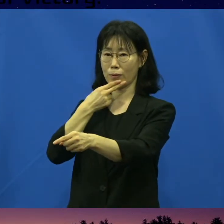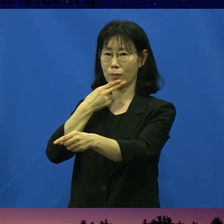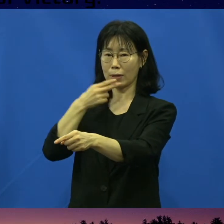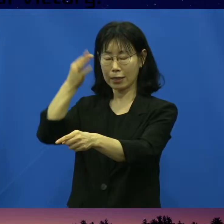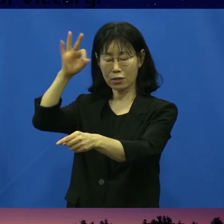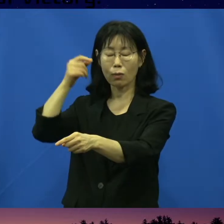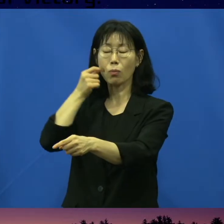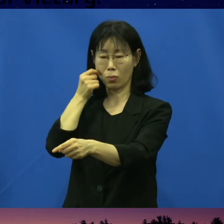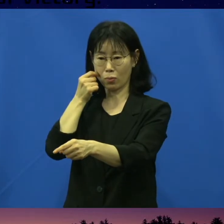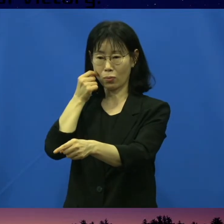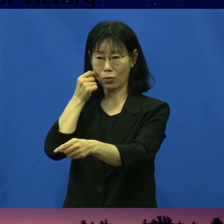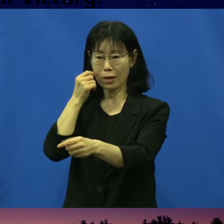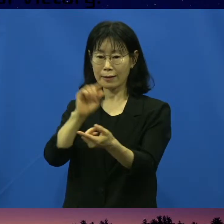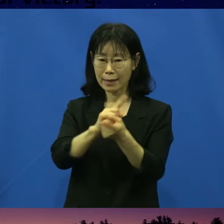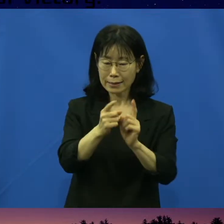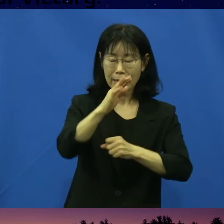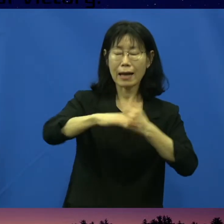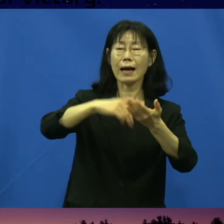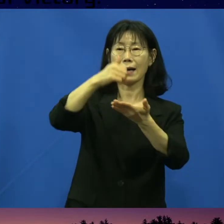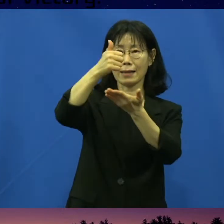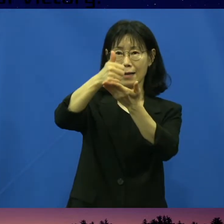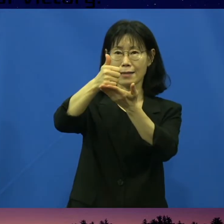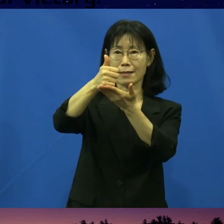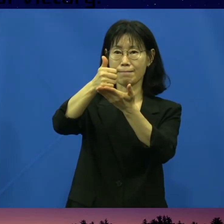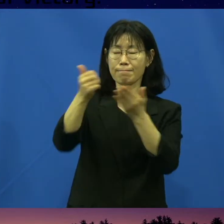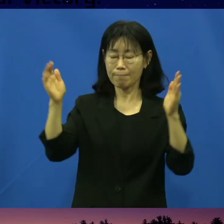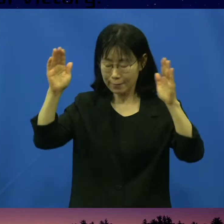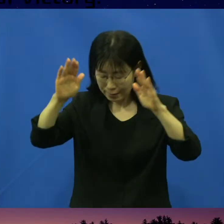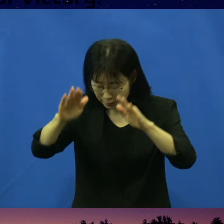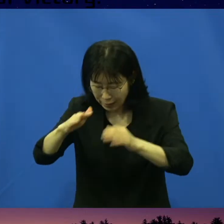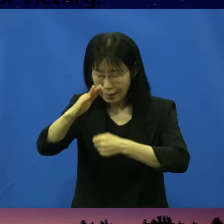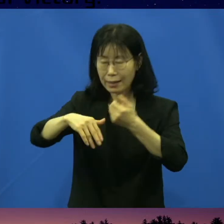그는 하나님 앞에 굴복합니다. 완전한 항복의 의사를 드러냅니다.